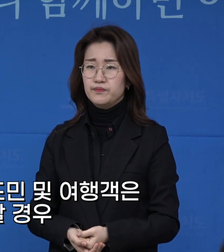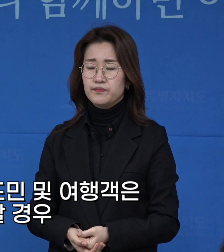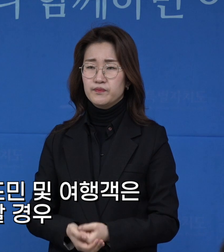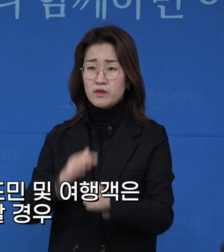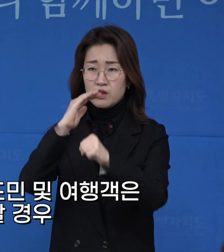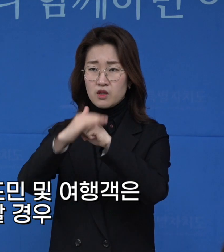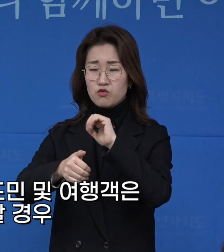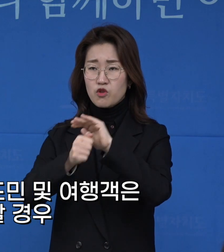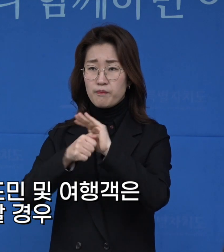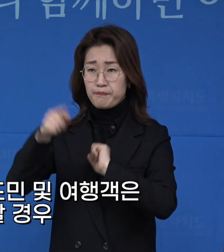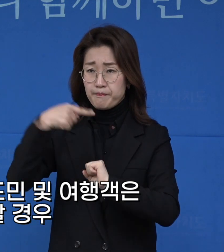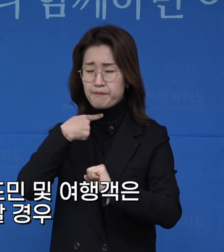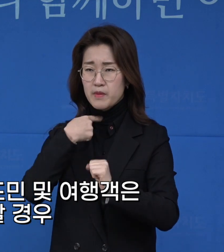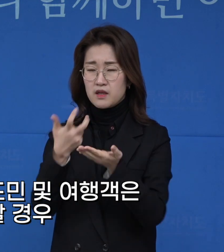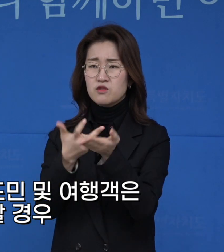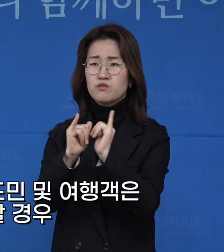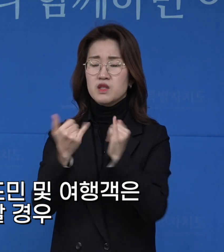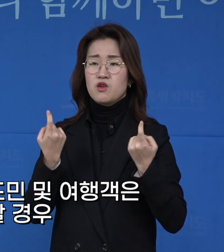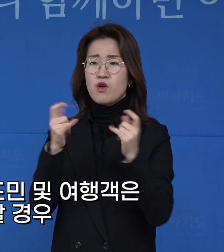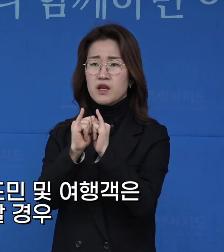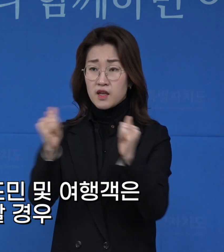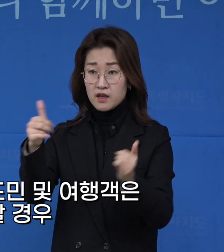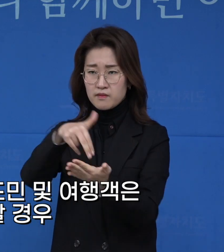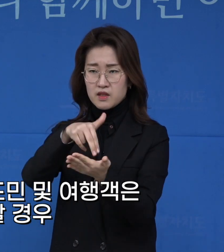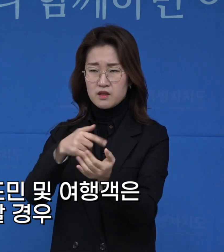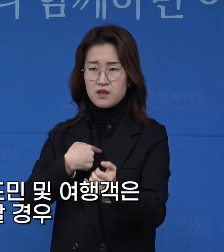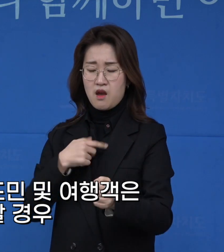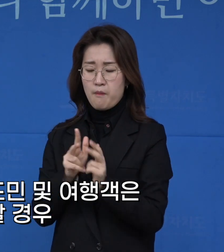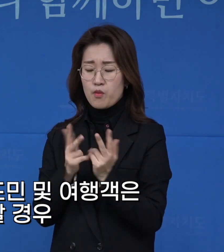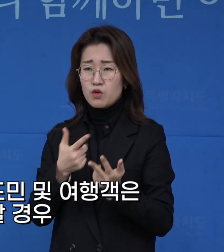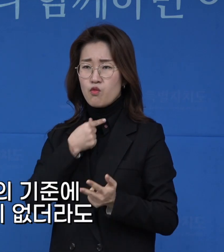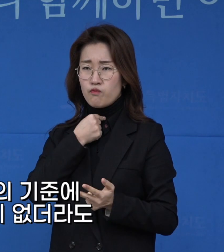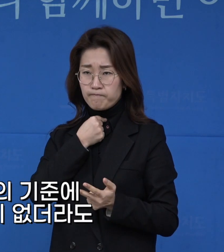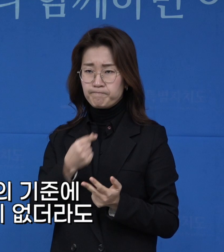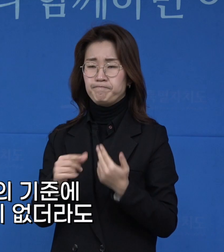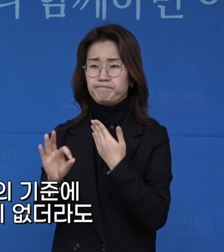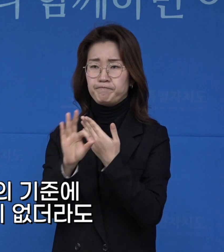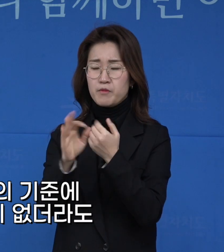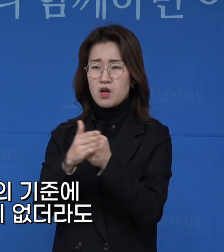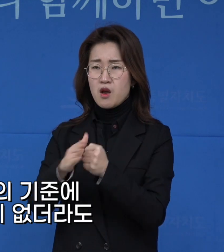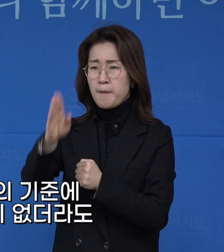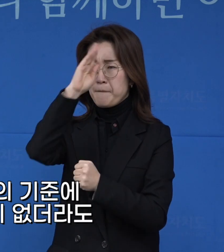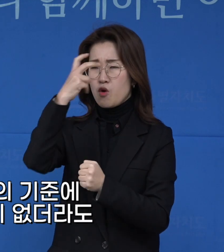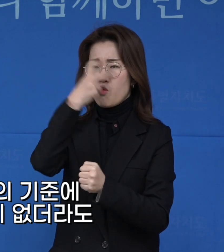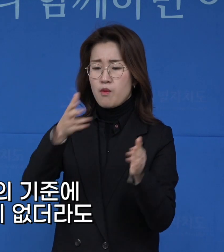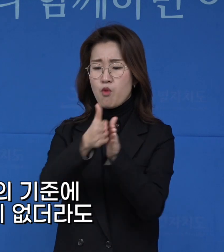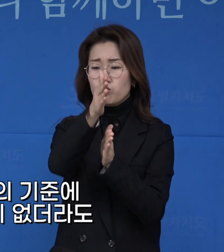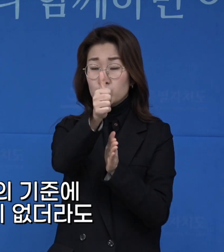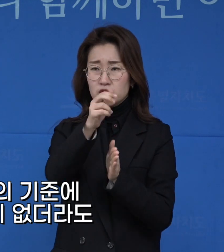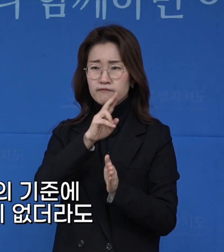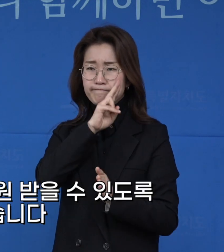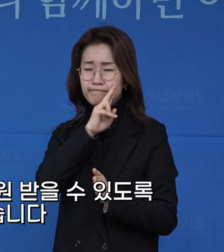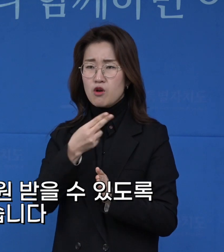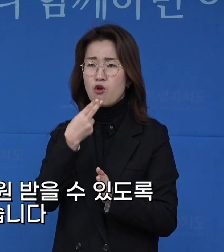대구 경북을 다녀온 고민 및 여행객은 본인이 지원할 경우에는 질병관리본부 의 기준에 해당하는 증상이